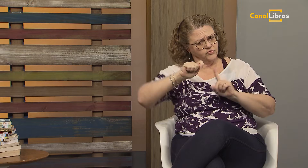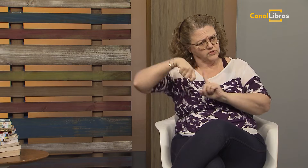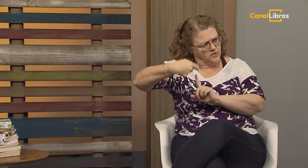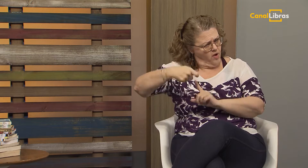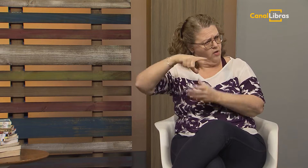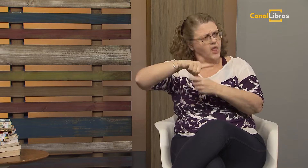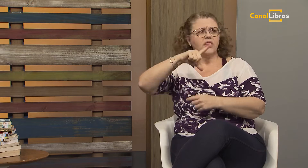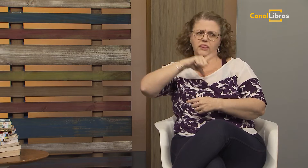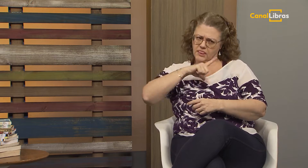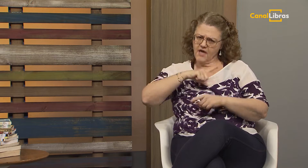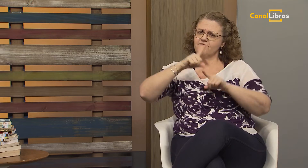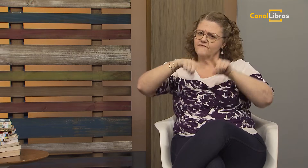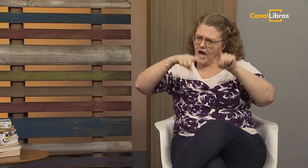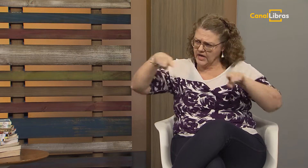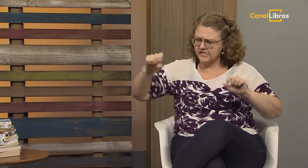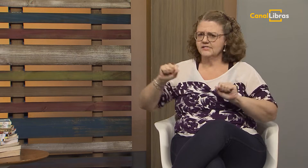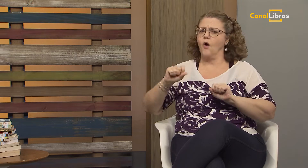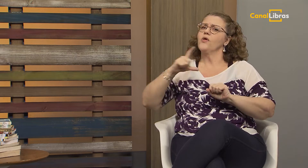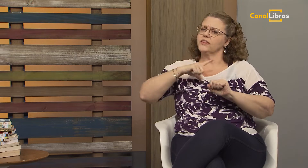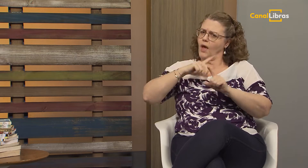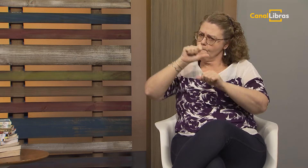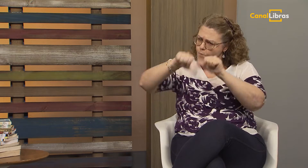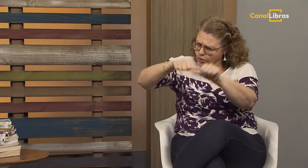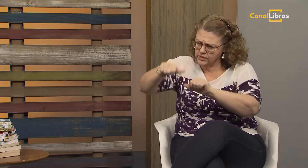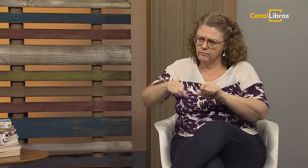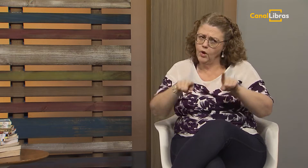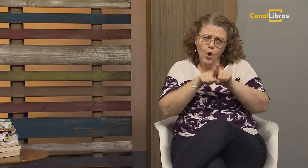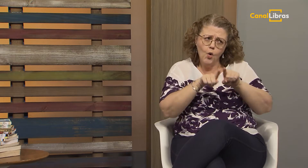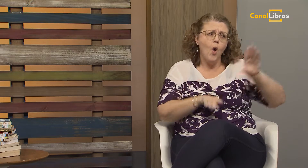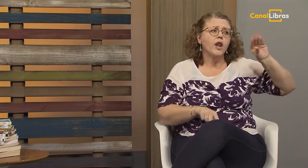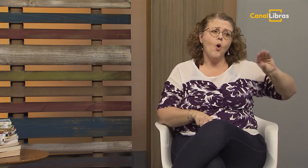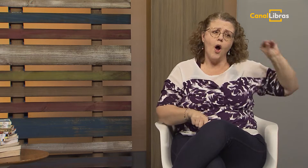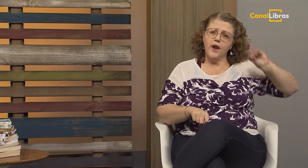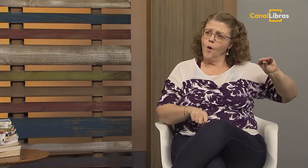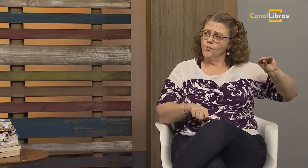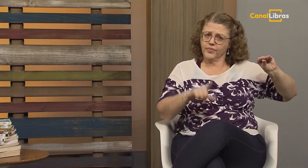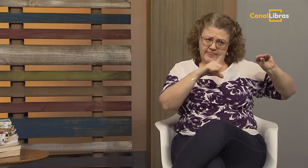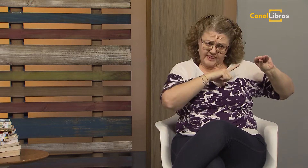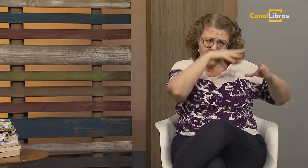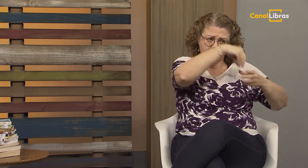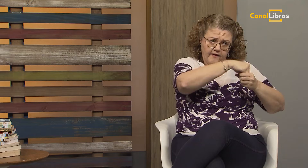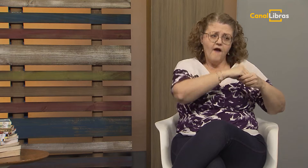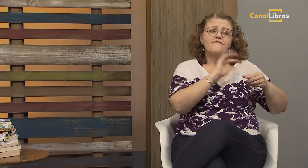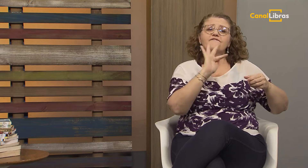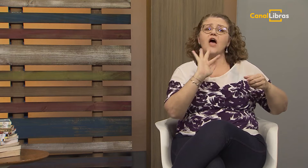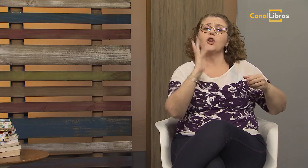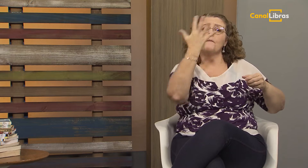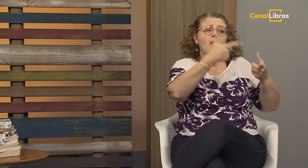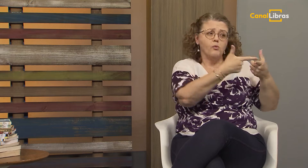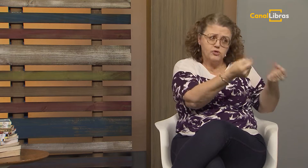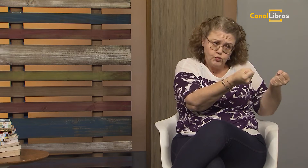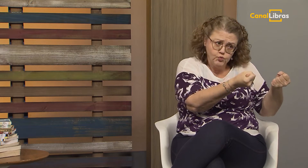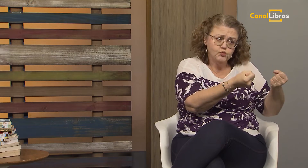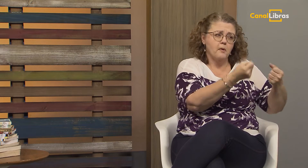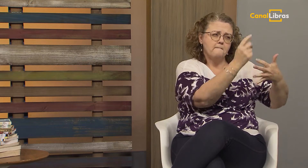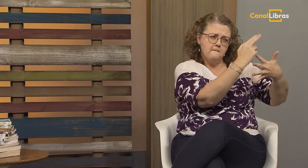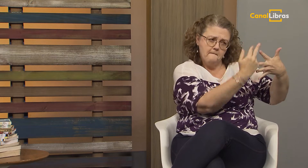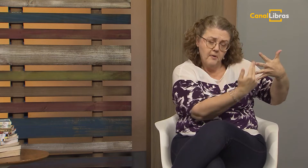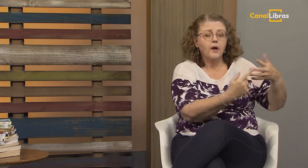mudanças linguísticas, assim como acontece nas línguas orais. Os fenômenos linguísticos fazem parte de todas as línguas e é